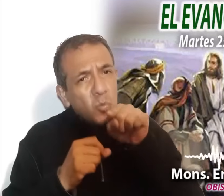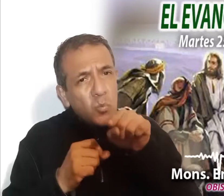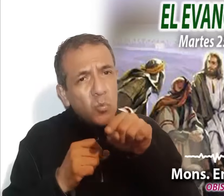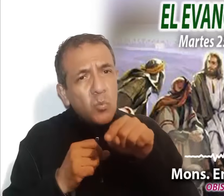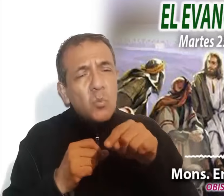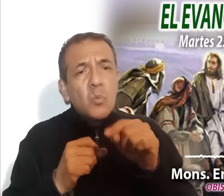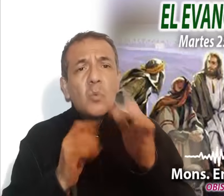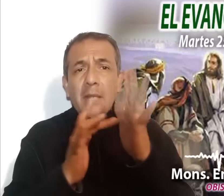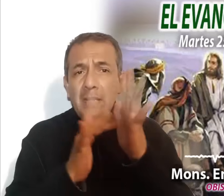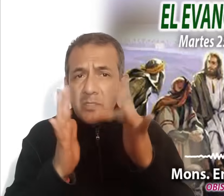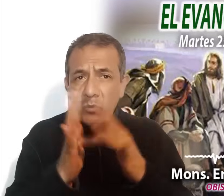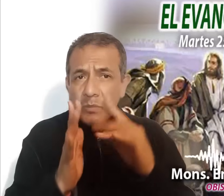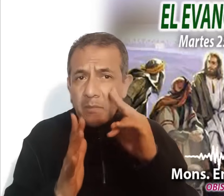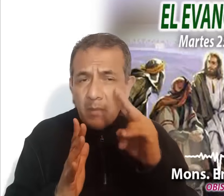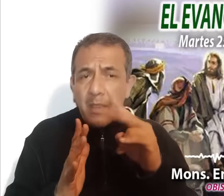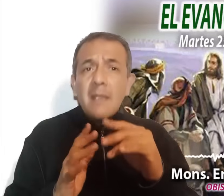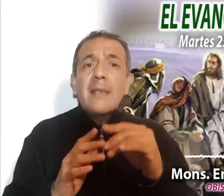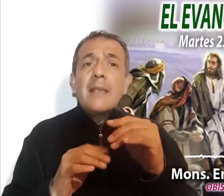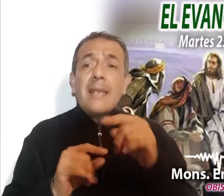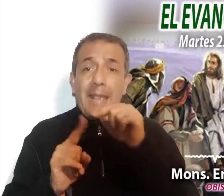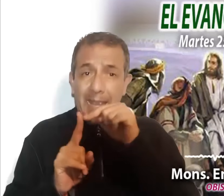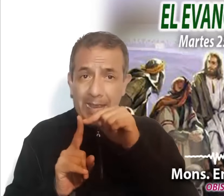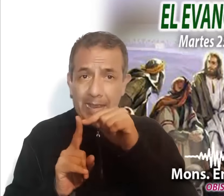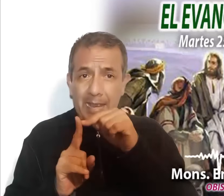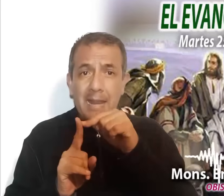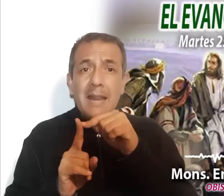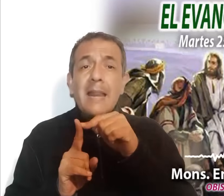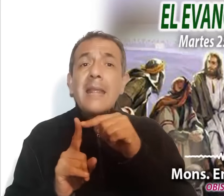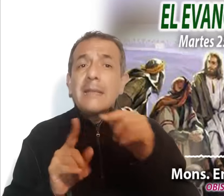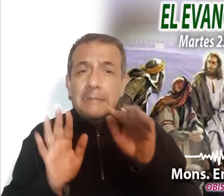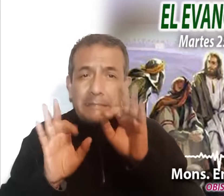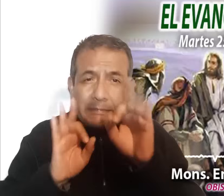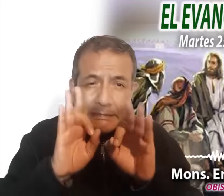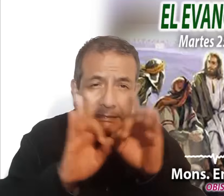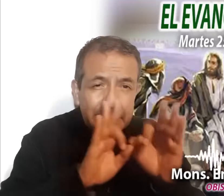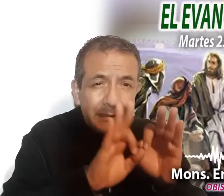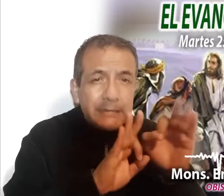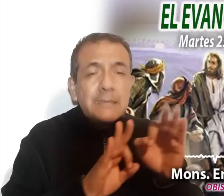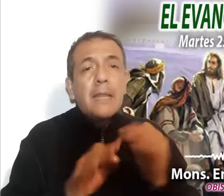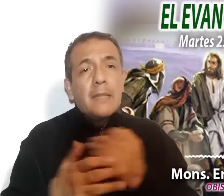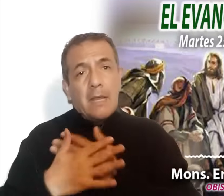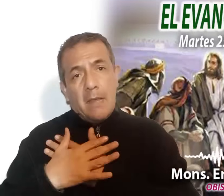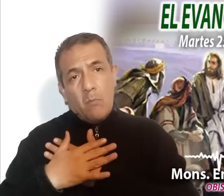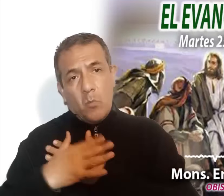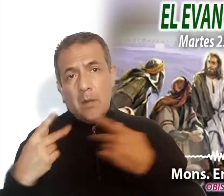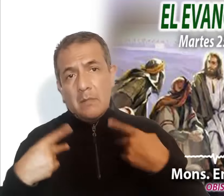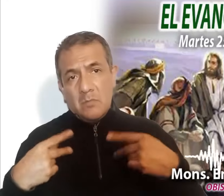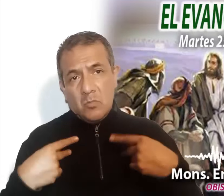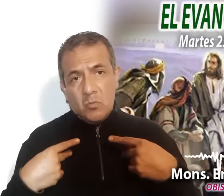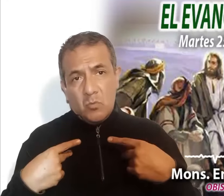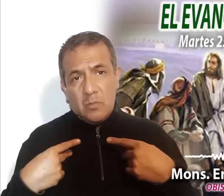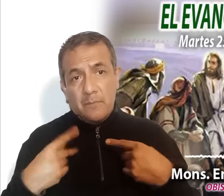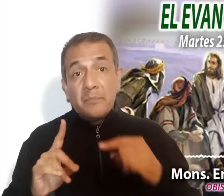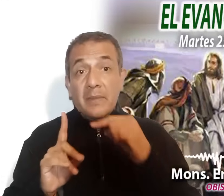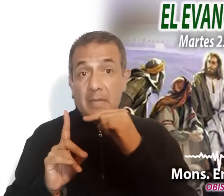más allá. No se conforma con tratar a los demás como Él quisiera que lo trataran. Lo hace con verdadero amor,